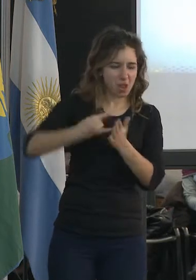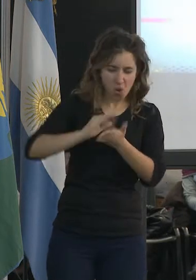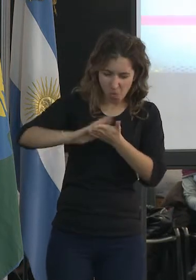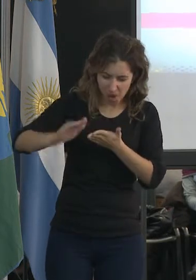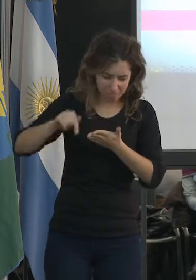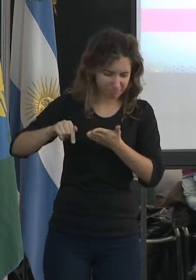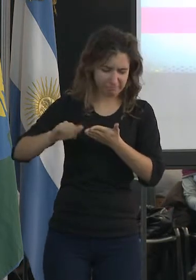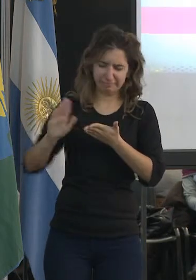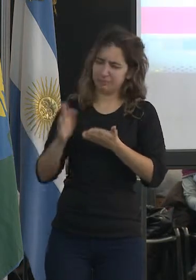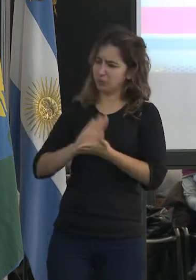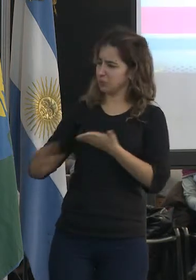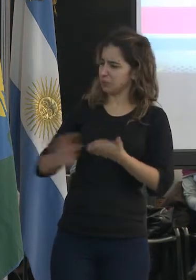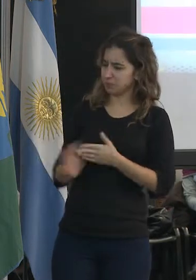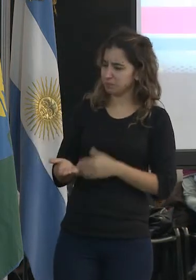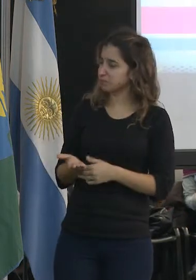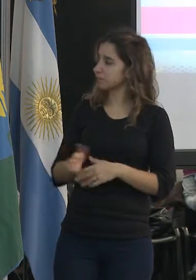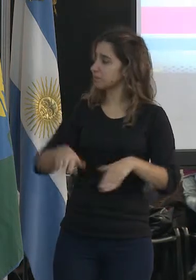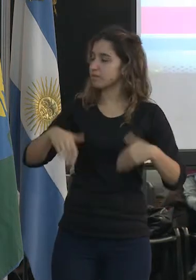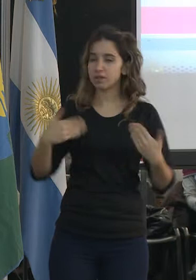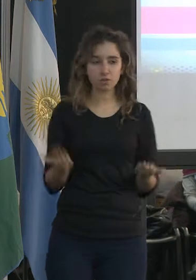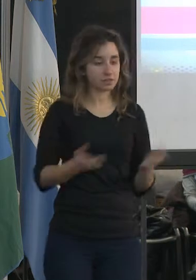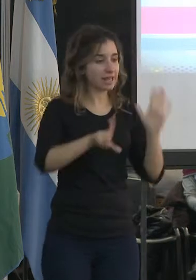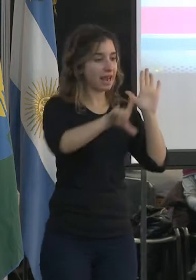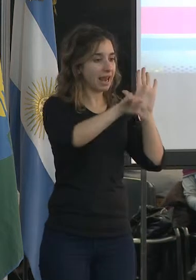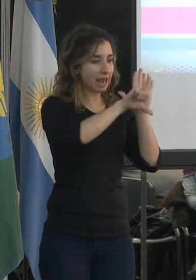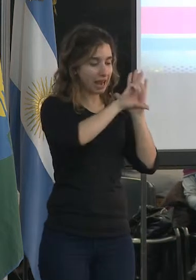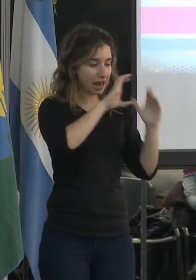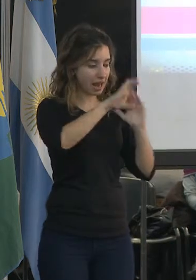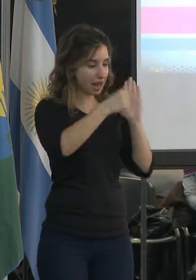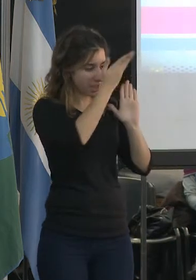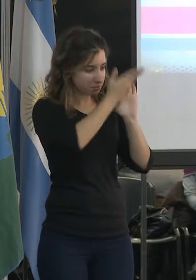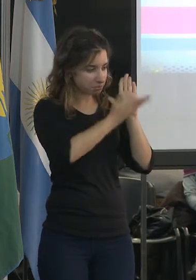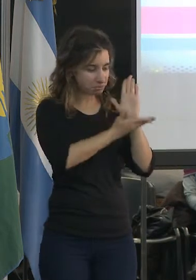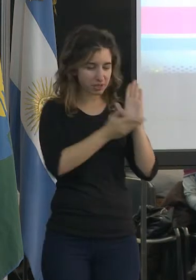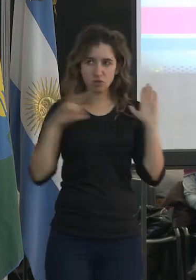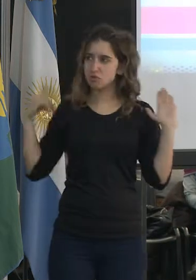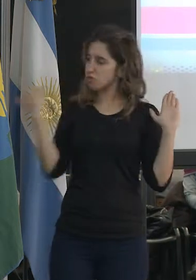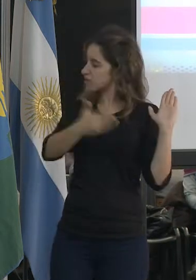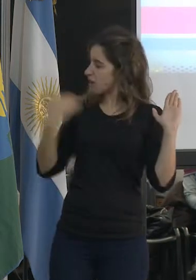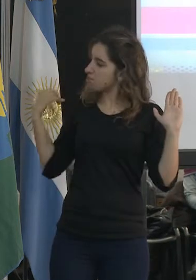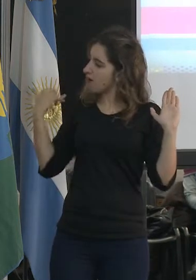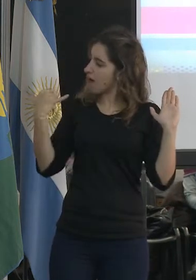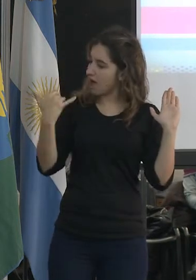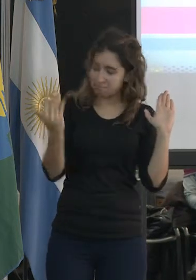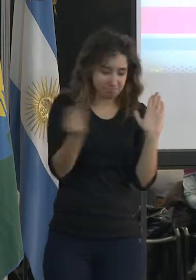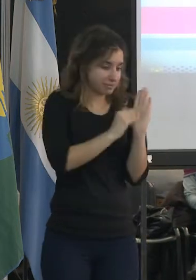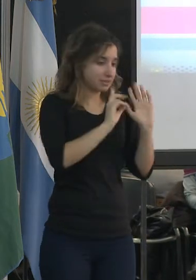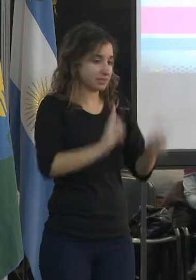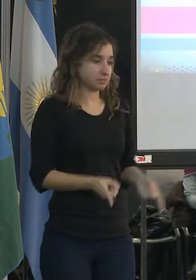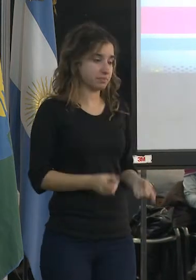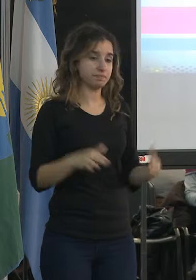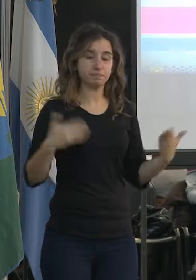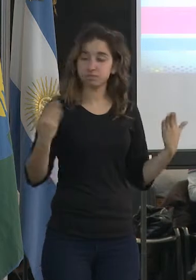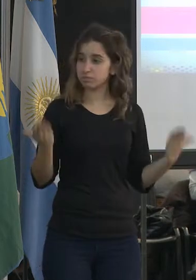lo tanto, la ley de medios viene a recoger también cierta parte de la realidad ya preexistente. Un espectro